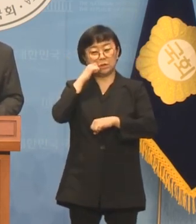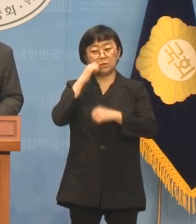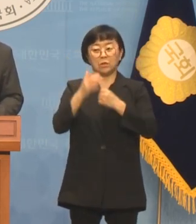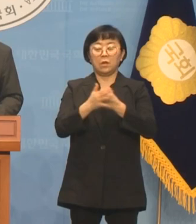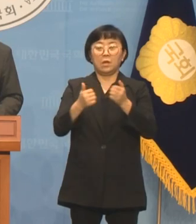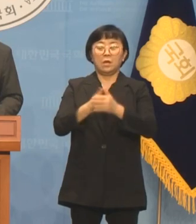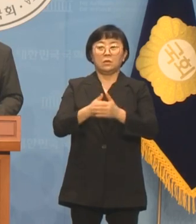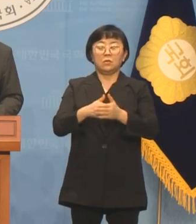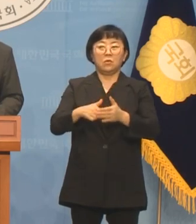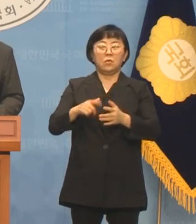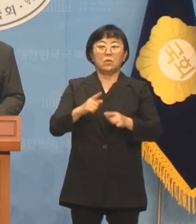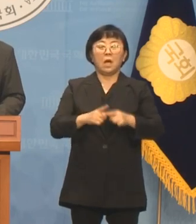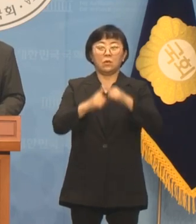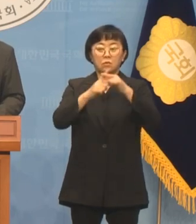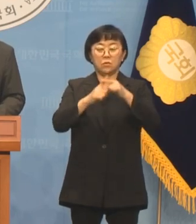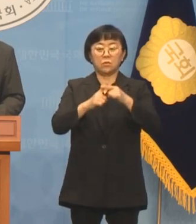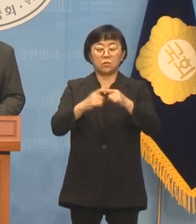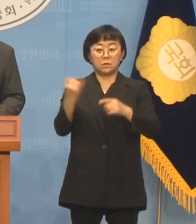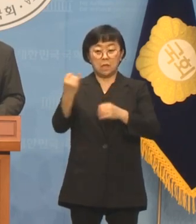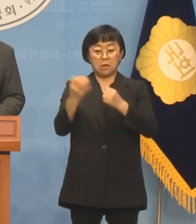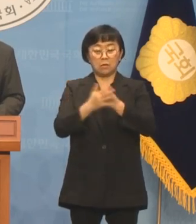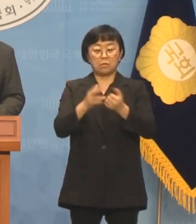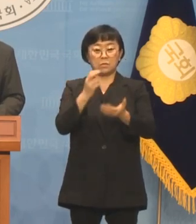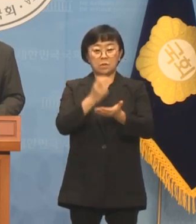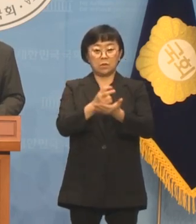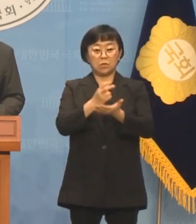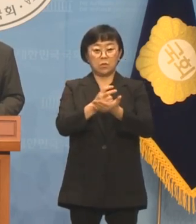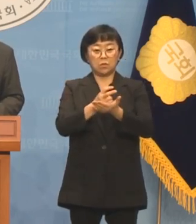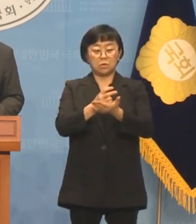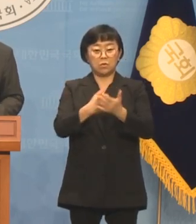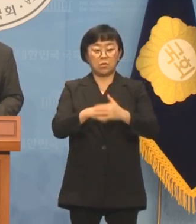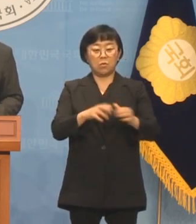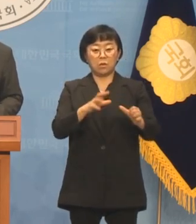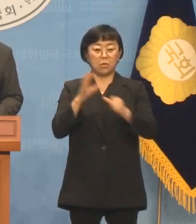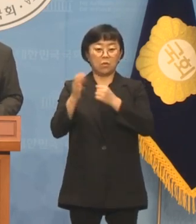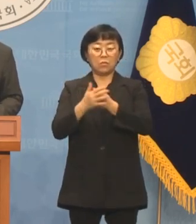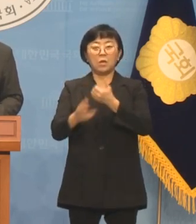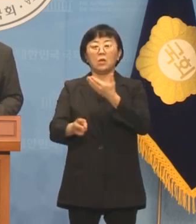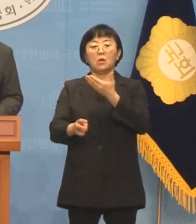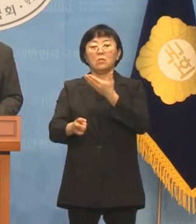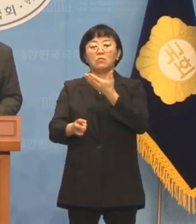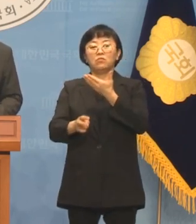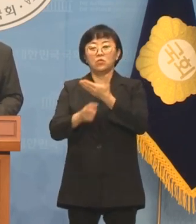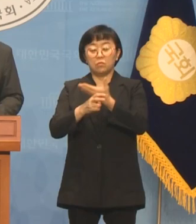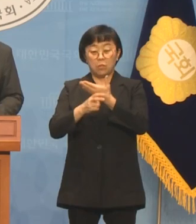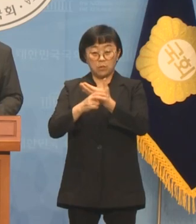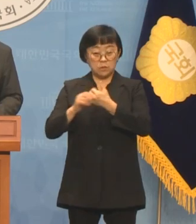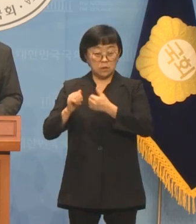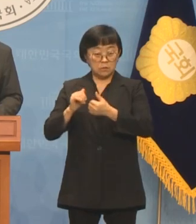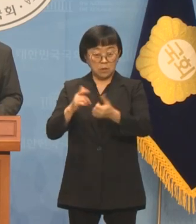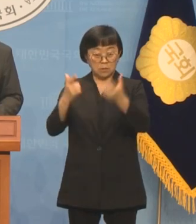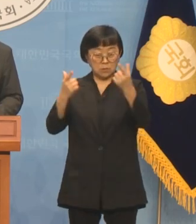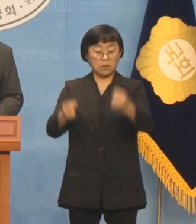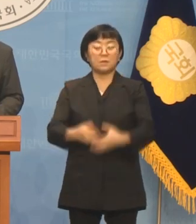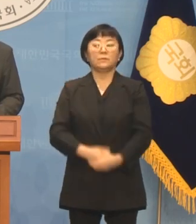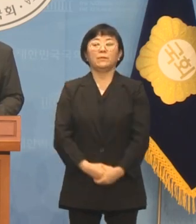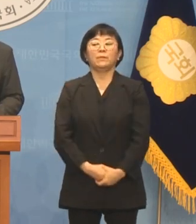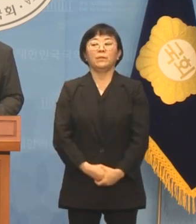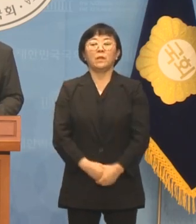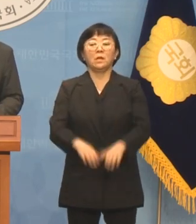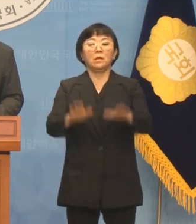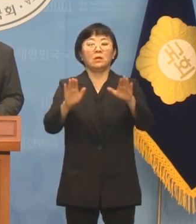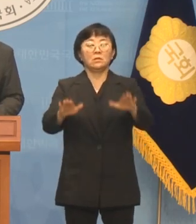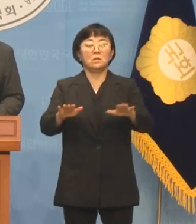PA 간호사 활용은 제도적 보호도 없이 PA 간호사를 불법지대로 내모는 것과 다를 바가 없습니다.